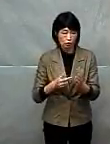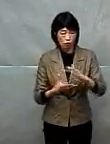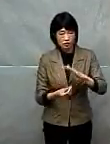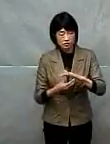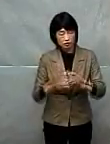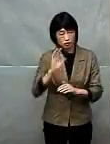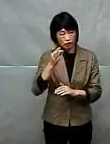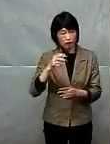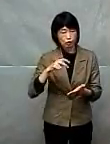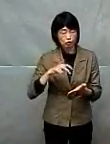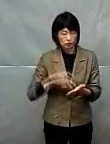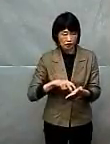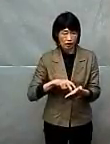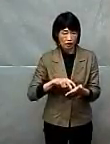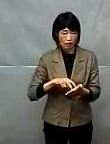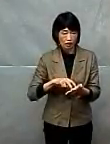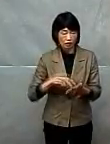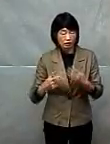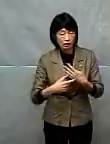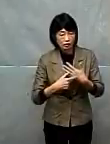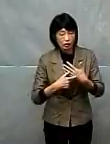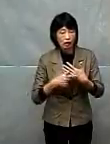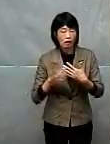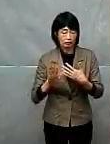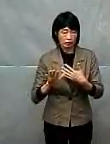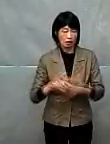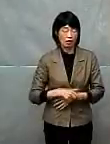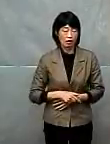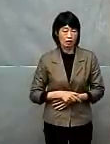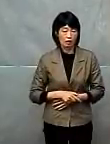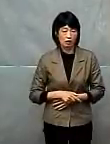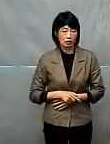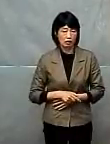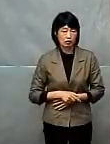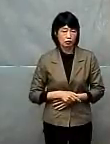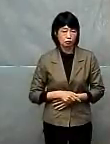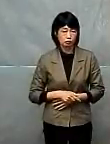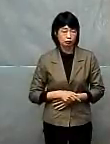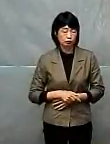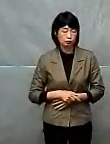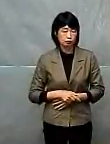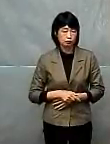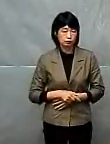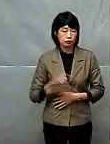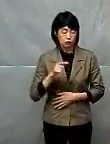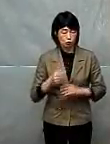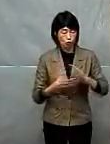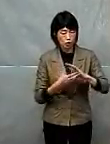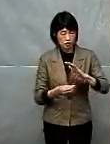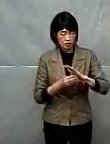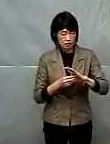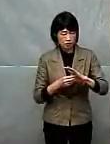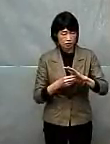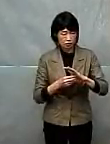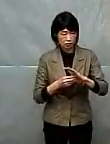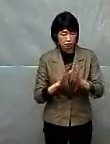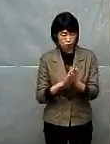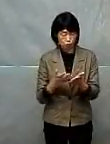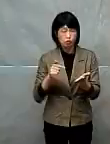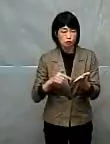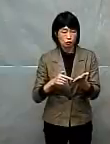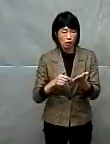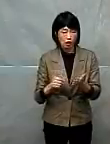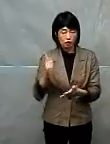として、計上されておりましたが、この印刷物は主催者